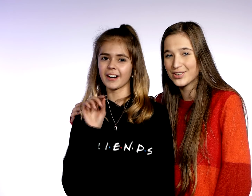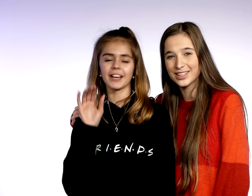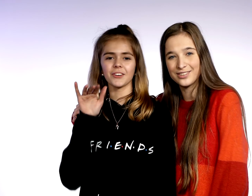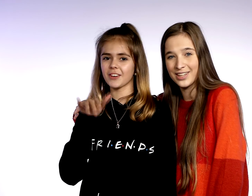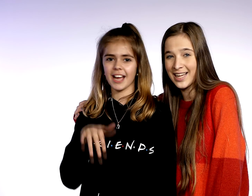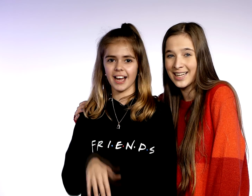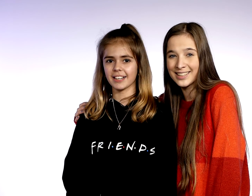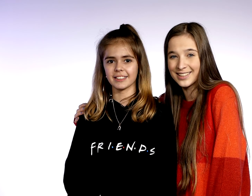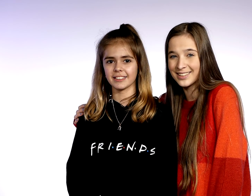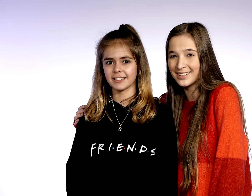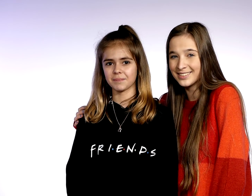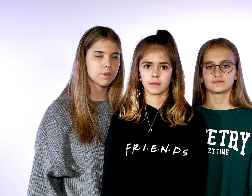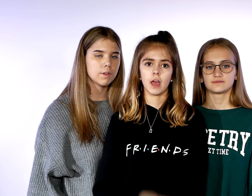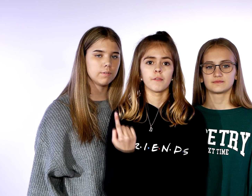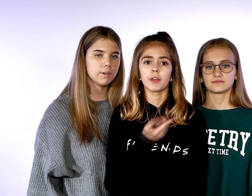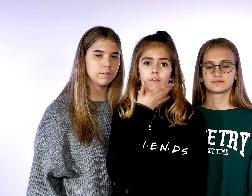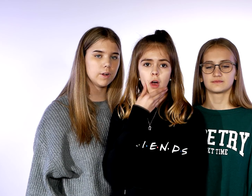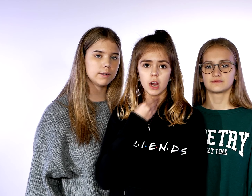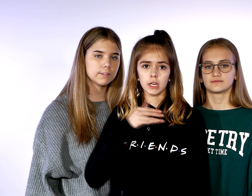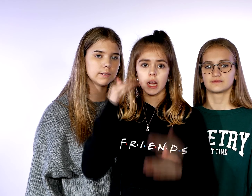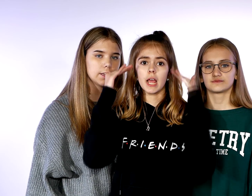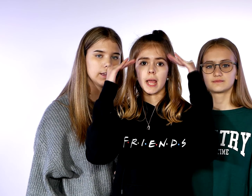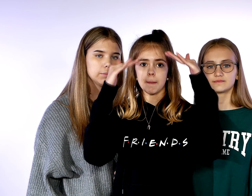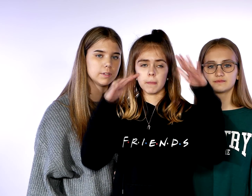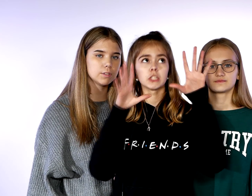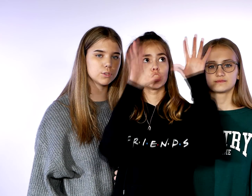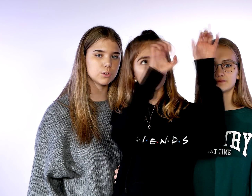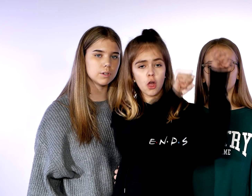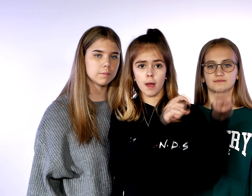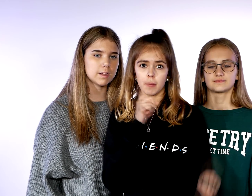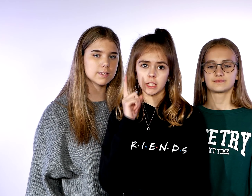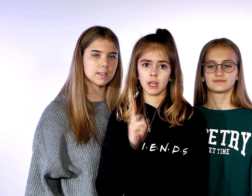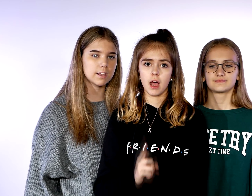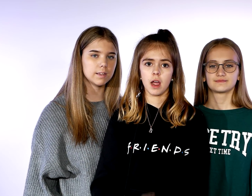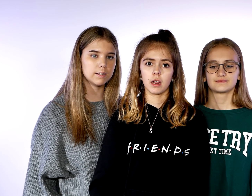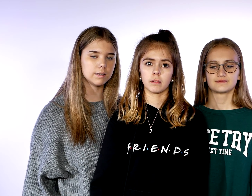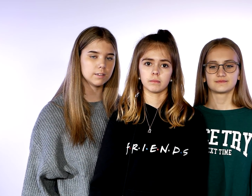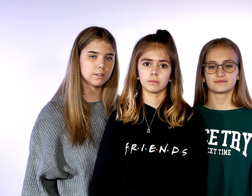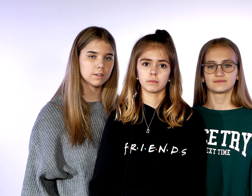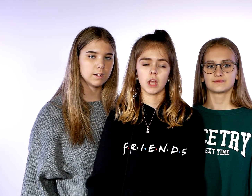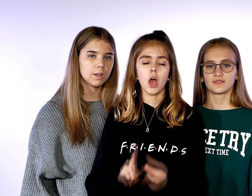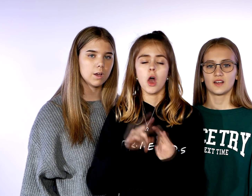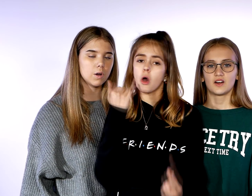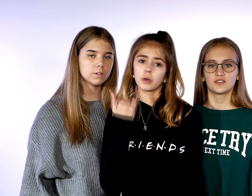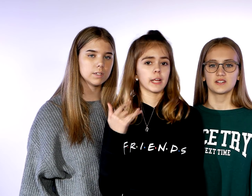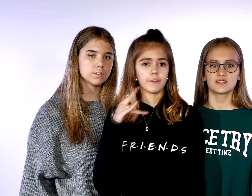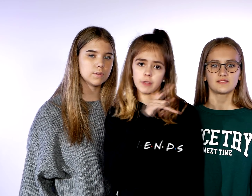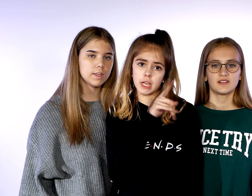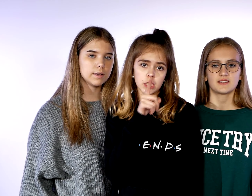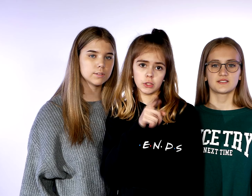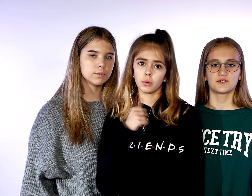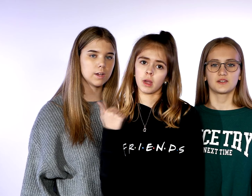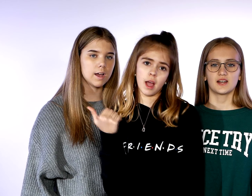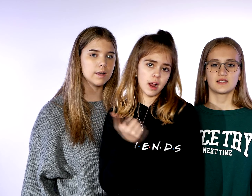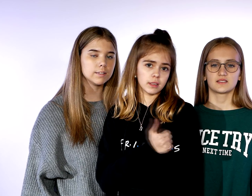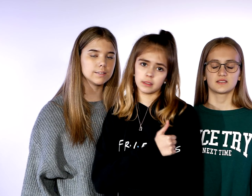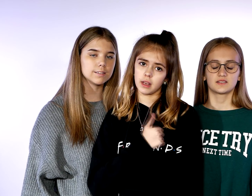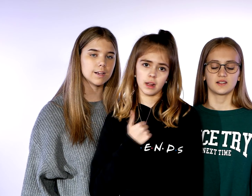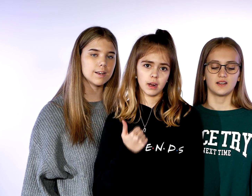Vogel werde. Wir wollten Himmelsstürmer sein und jetzt fliegst du ganz